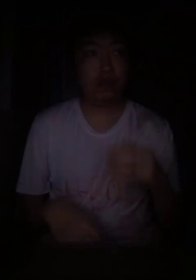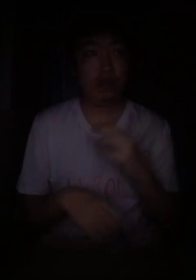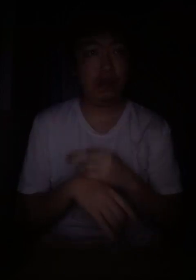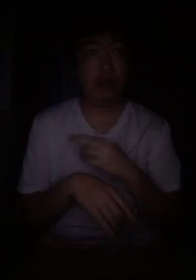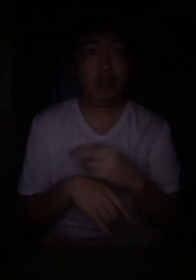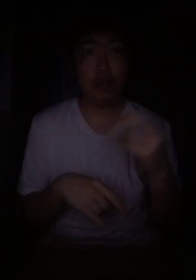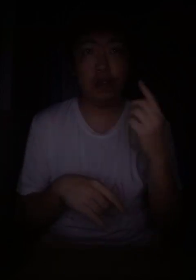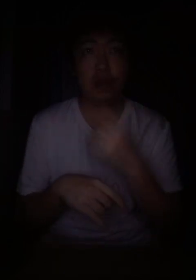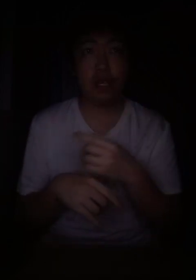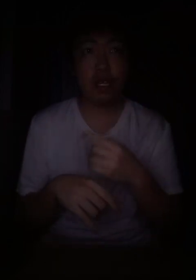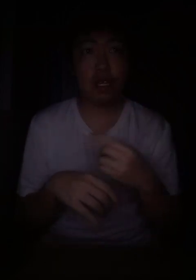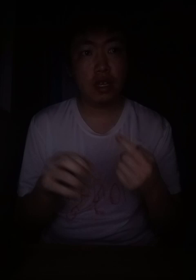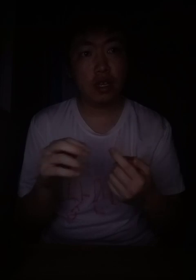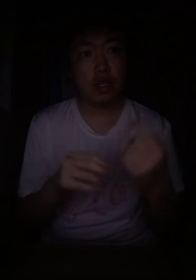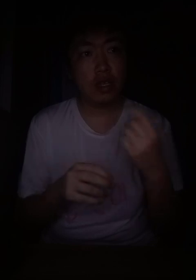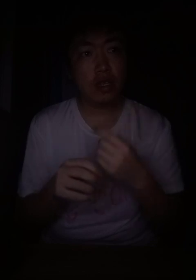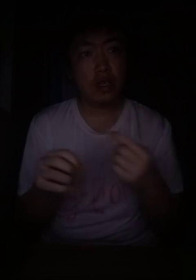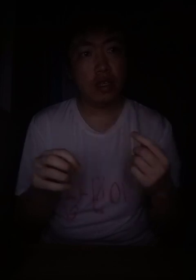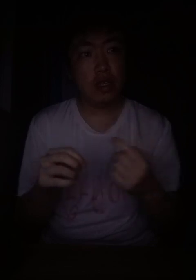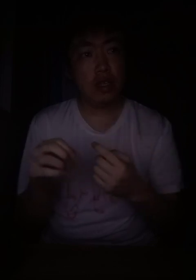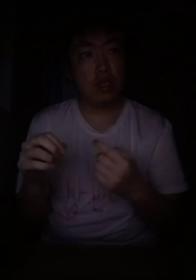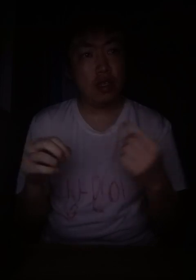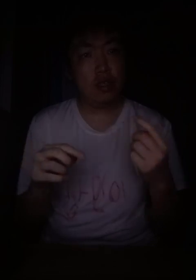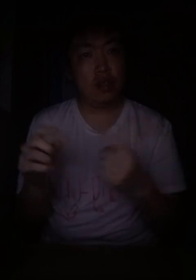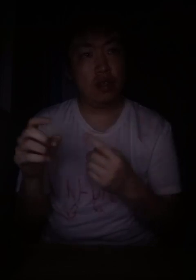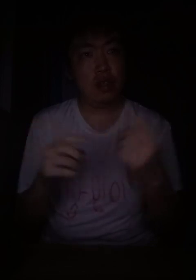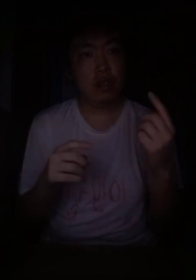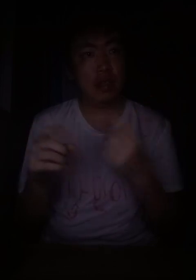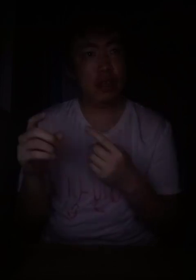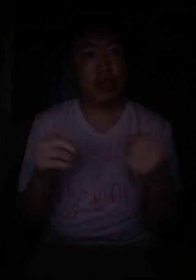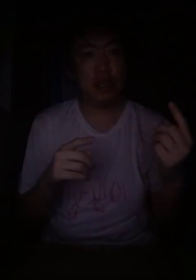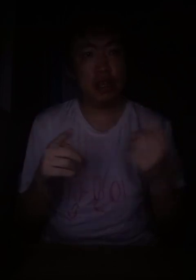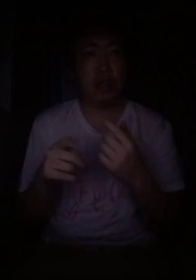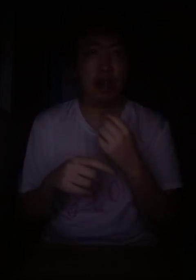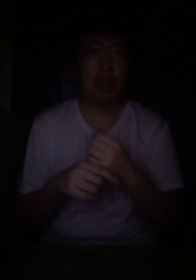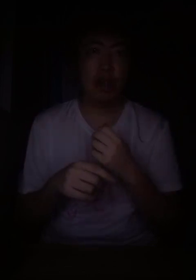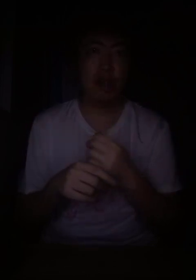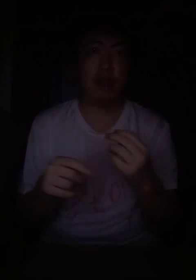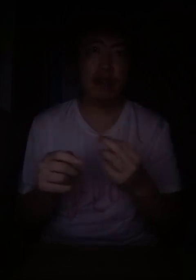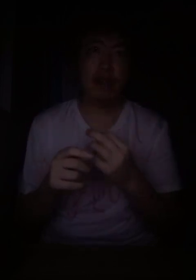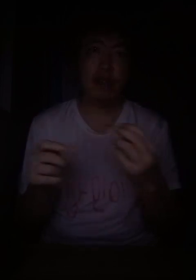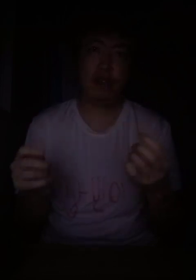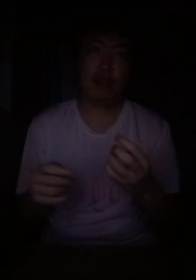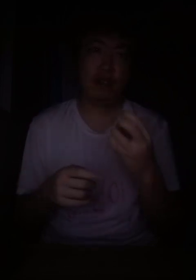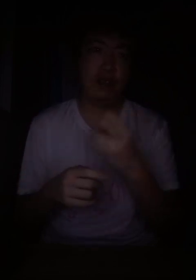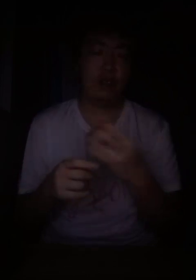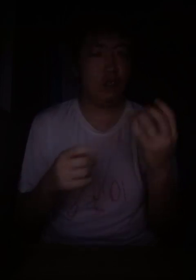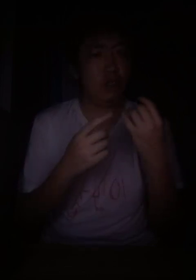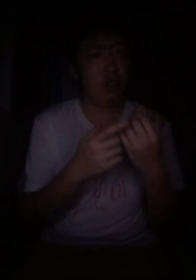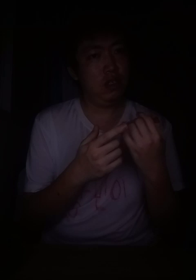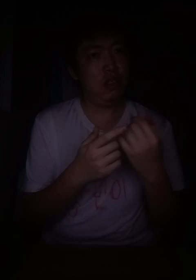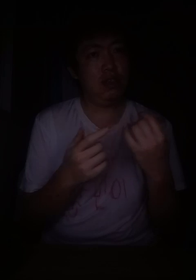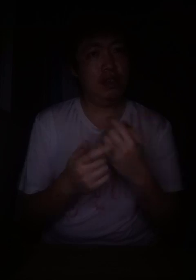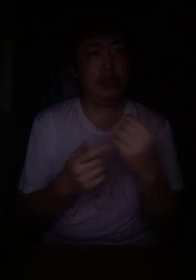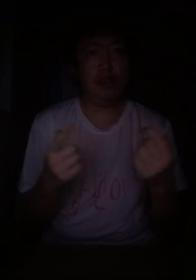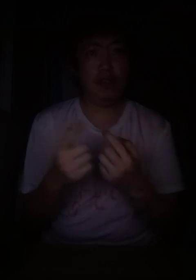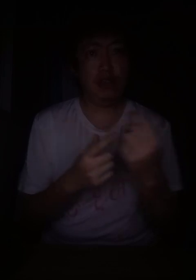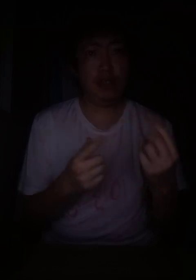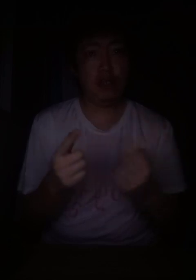인터폰으로 그 사람이 뛰었다라고 인터폰을 했는데 그 내용을